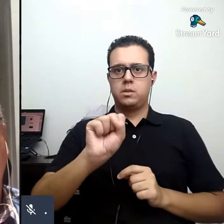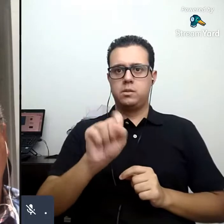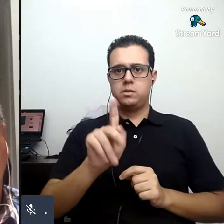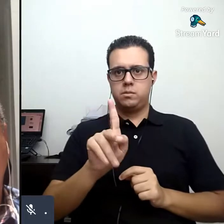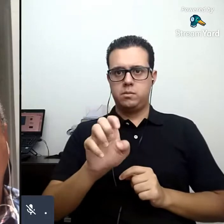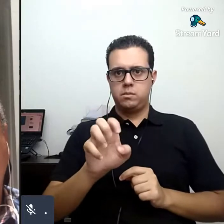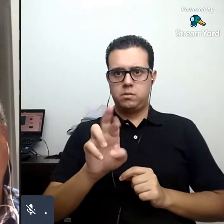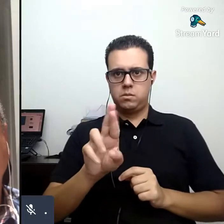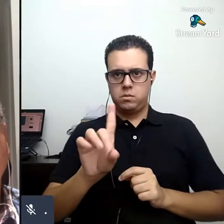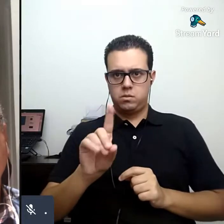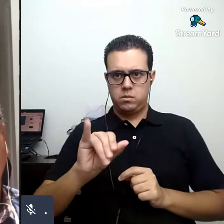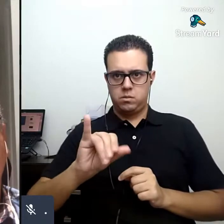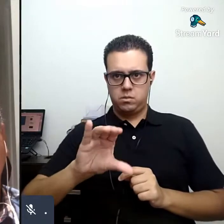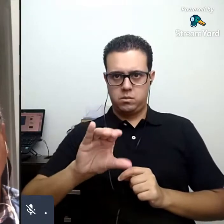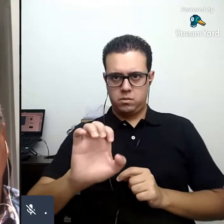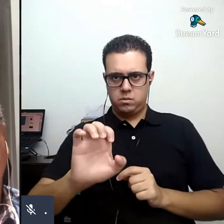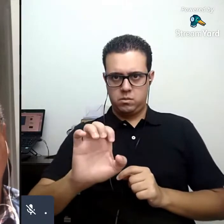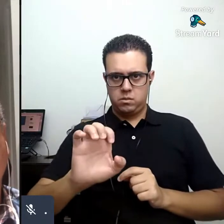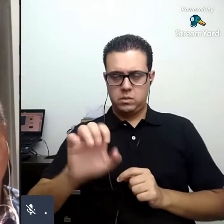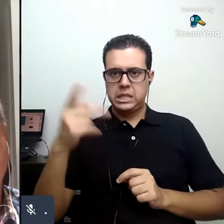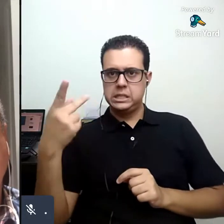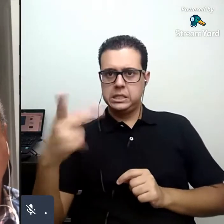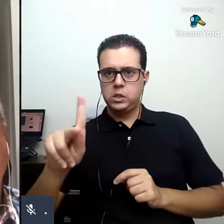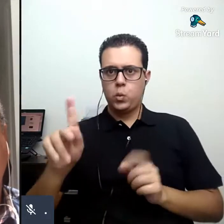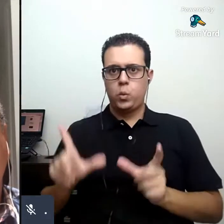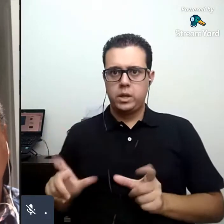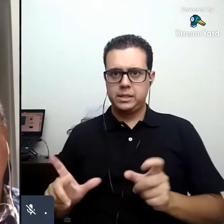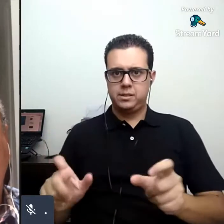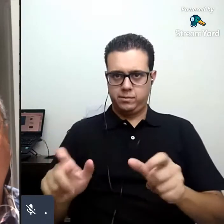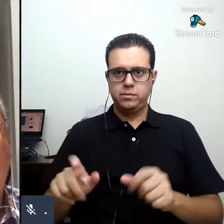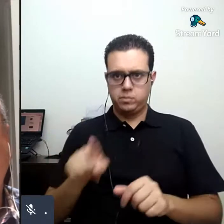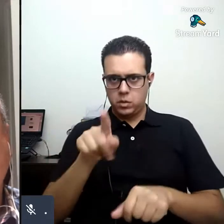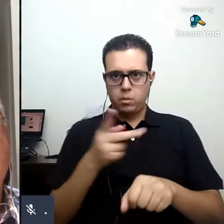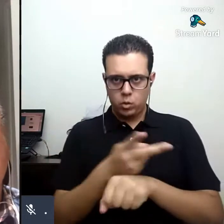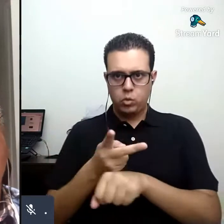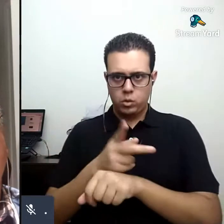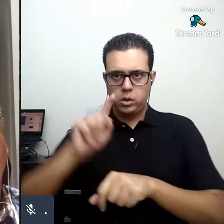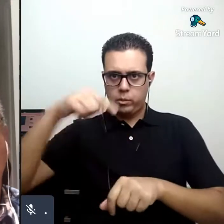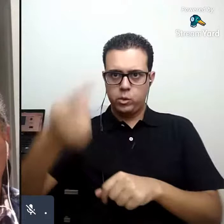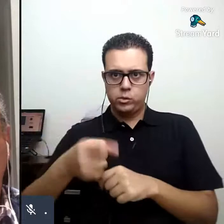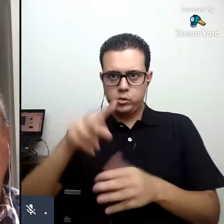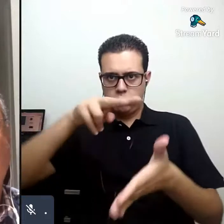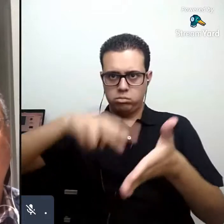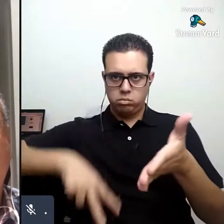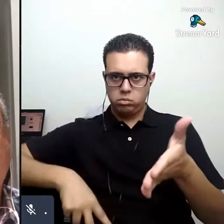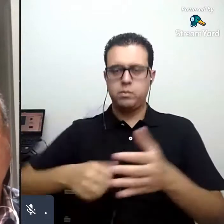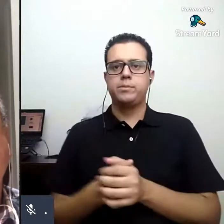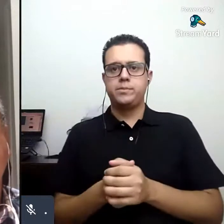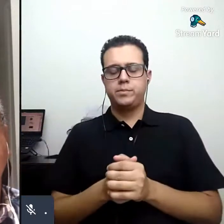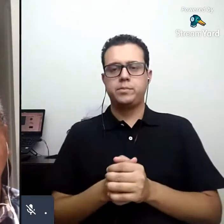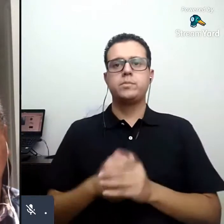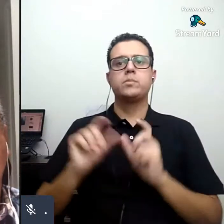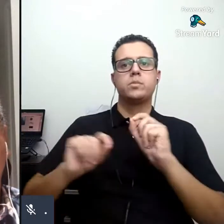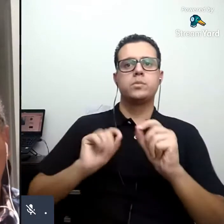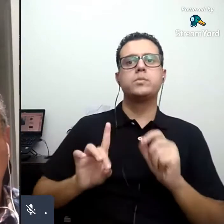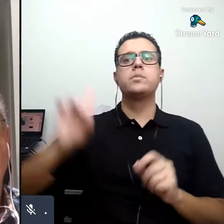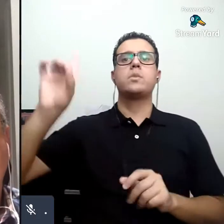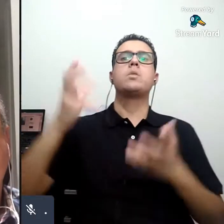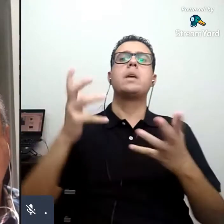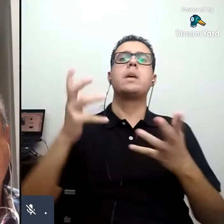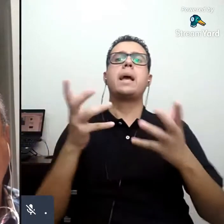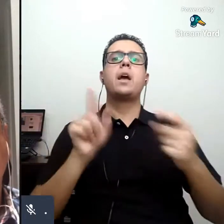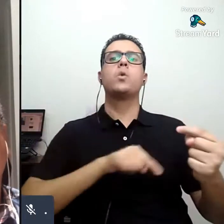entender o que é que Deus quer mostrar para você pelo câncer, pela doença,